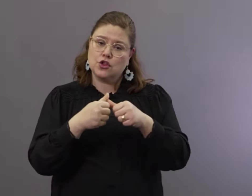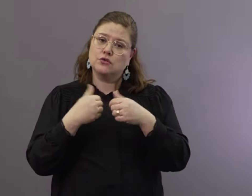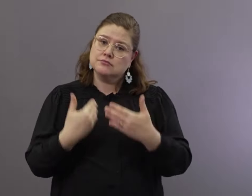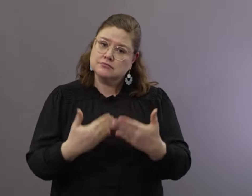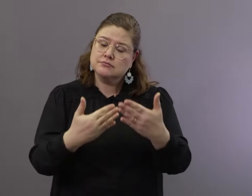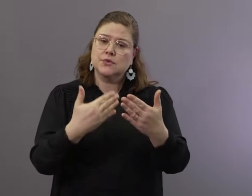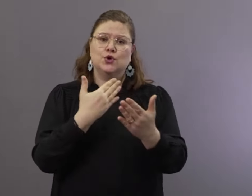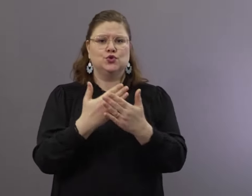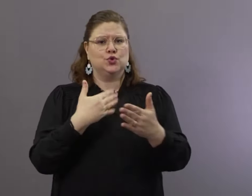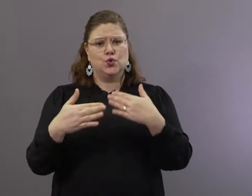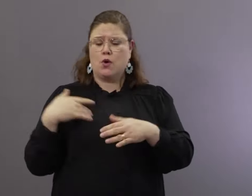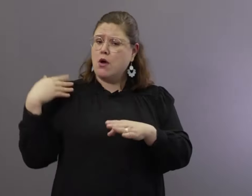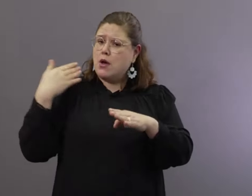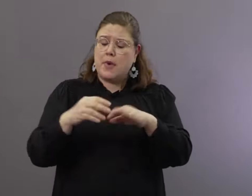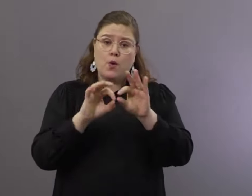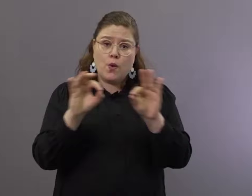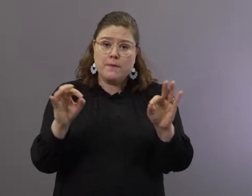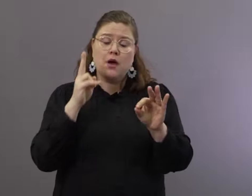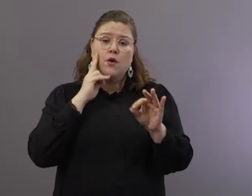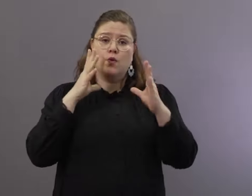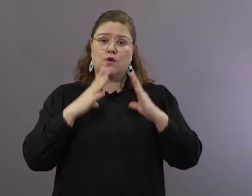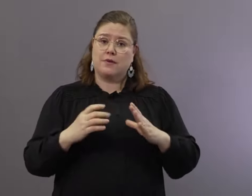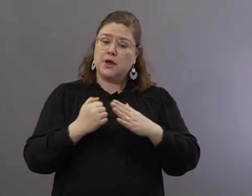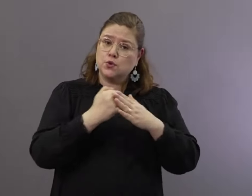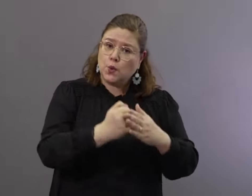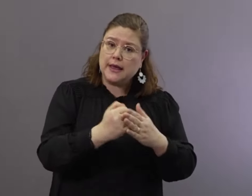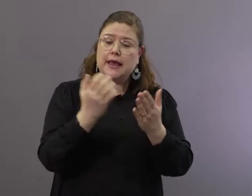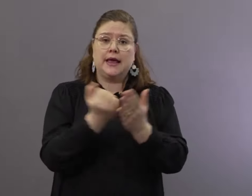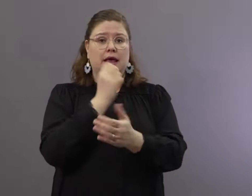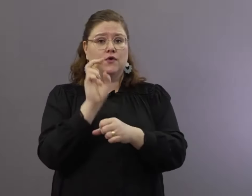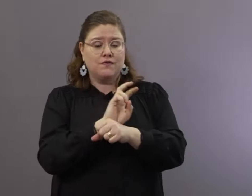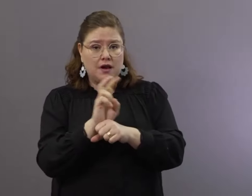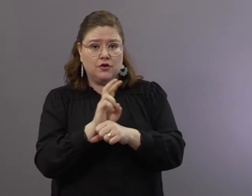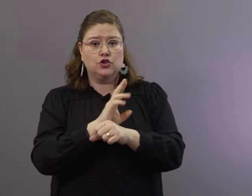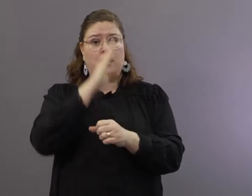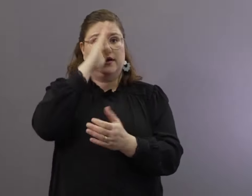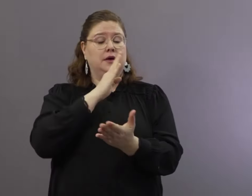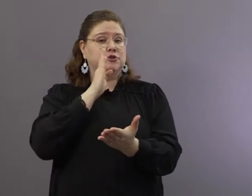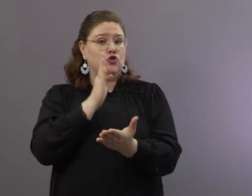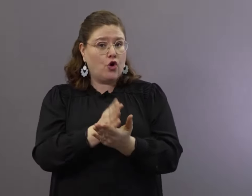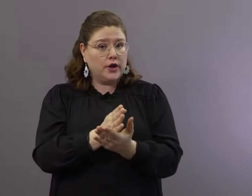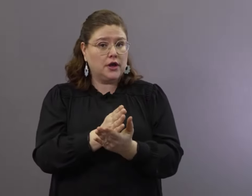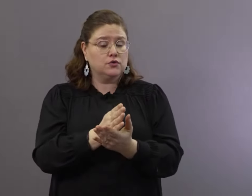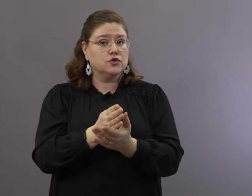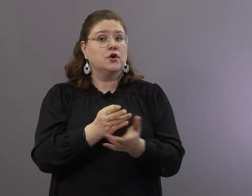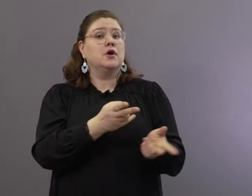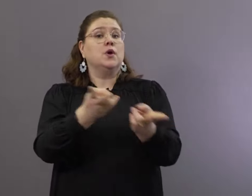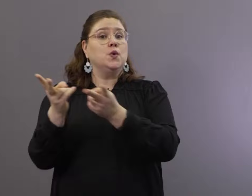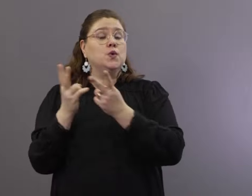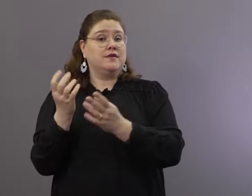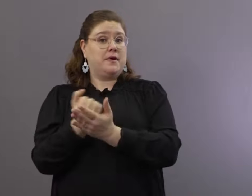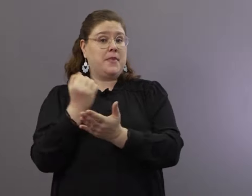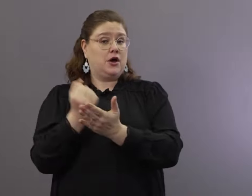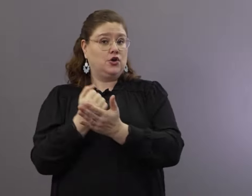työstä kuulovammaisten tukemisen ja edunvalvonnan parissa sekä kuurojen ihmisoikeuksien ja yhdenvertaisten